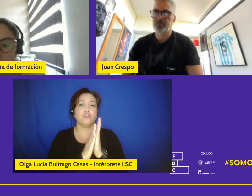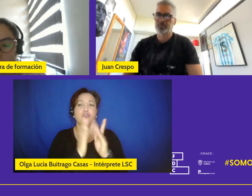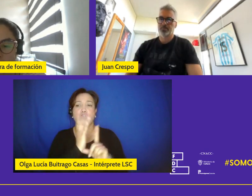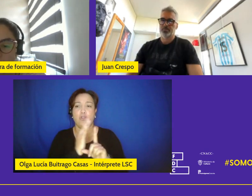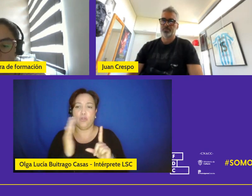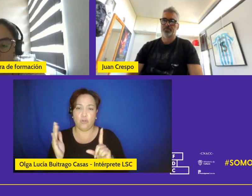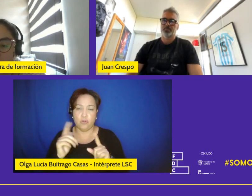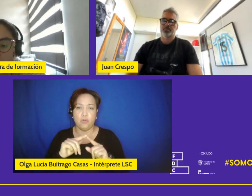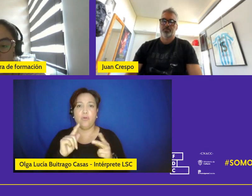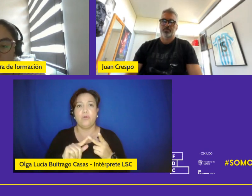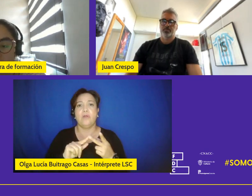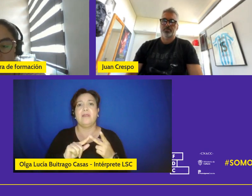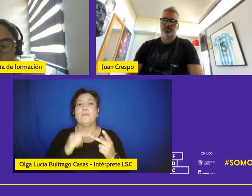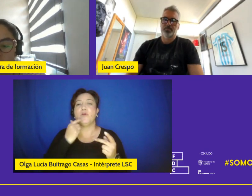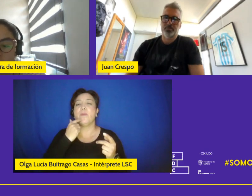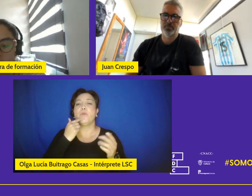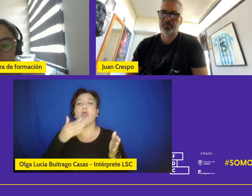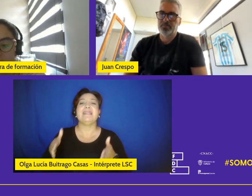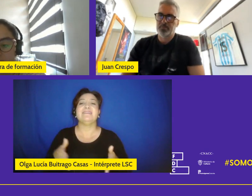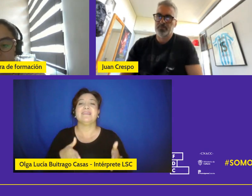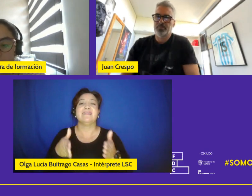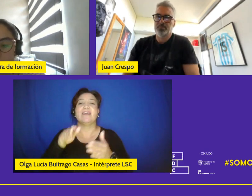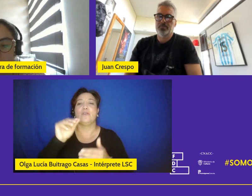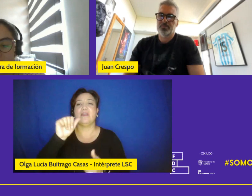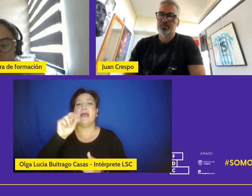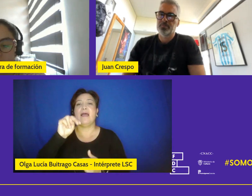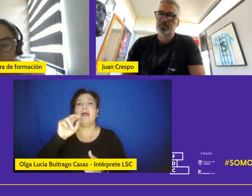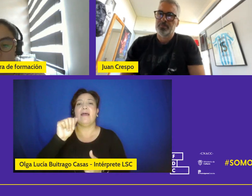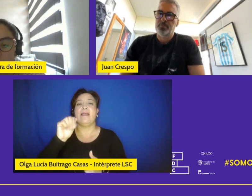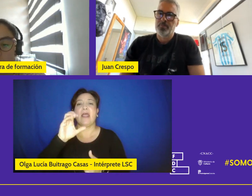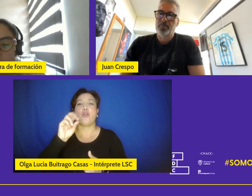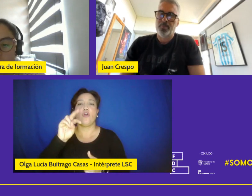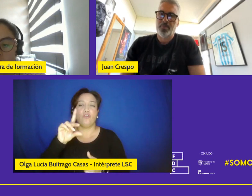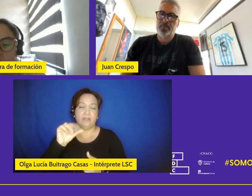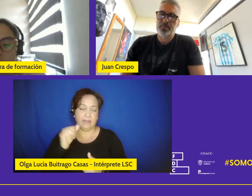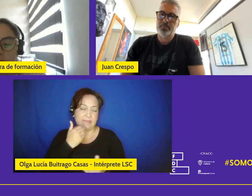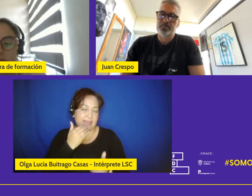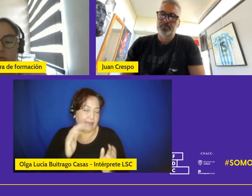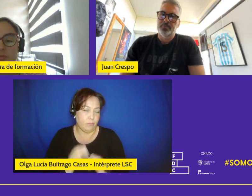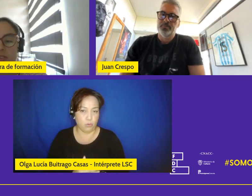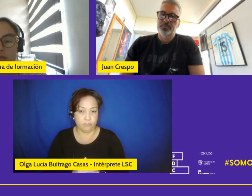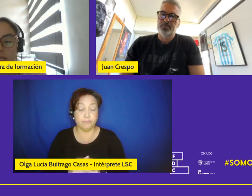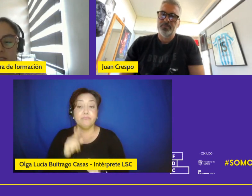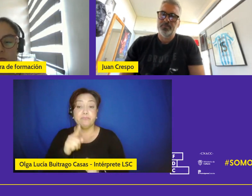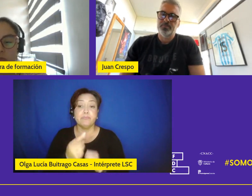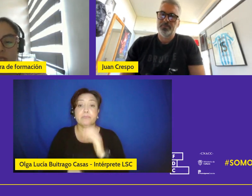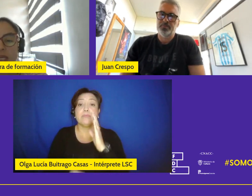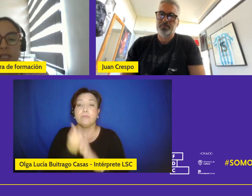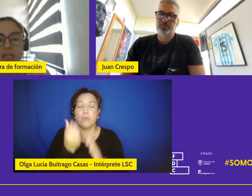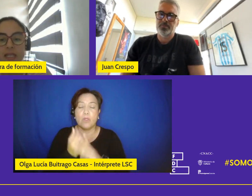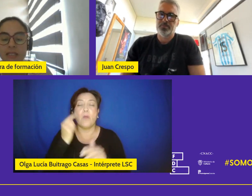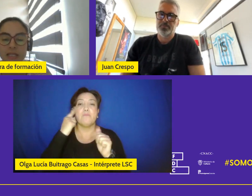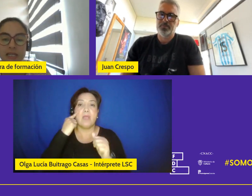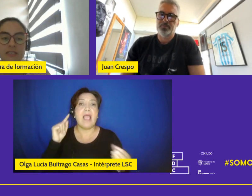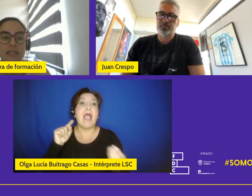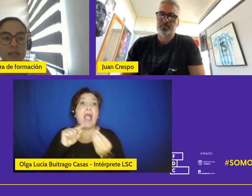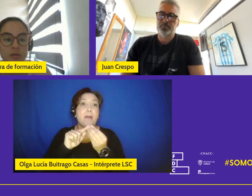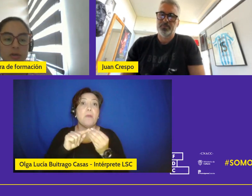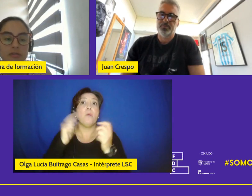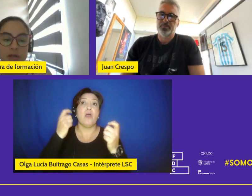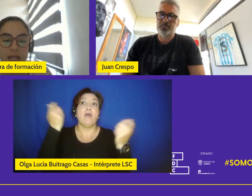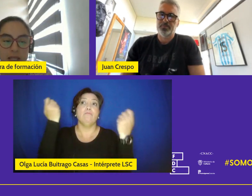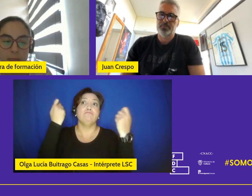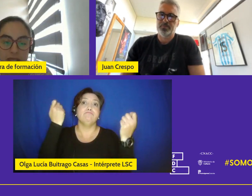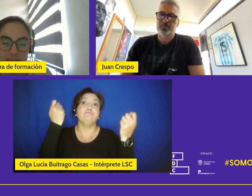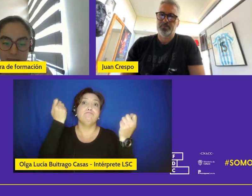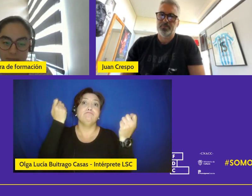de la Anaconda. ¿Qué factores consideras clave para que este tipo de producciones encuentren su espacio en la distribución y generen interés dentro